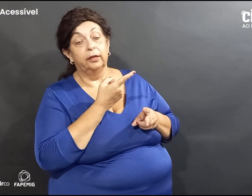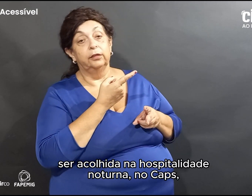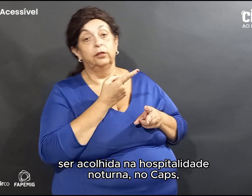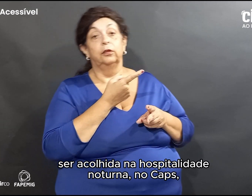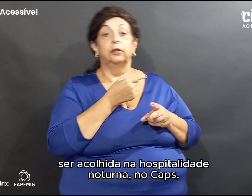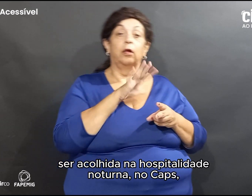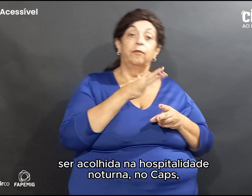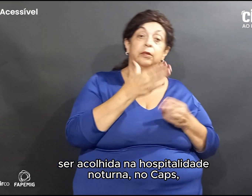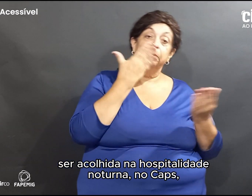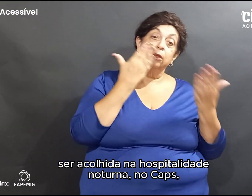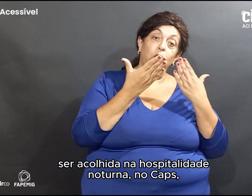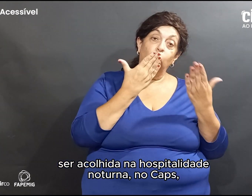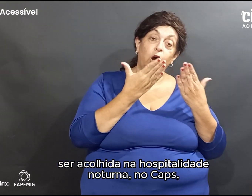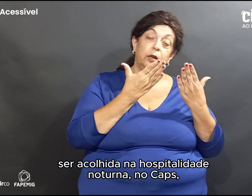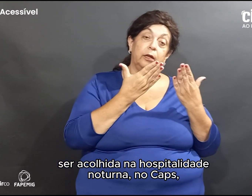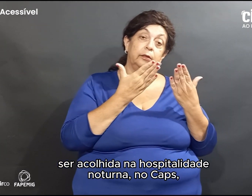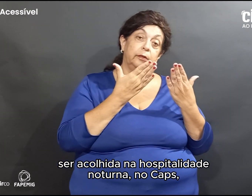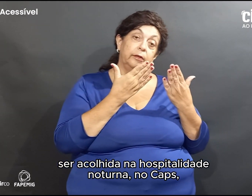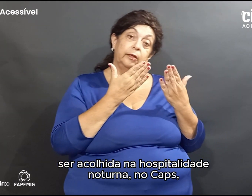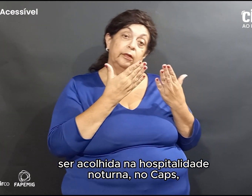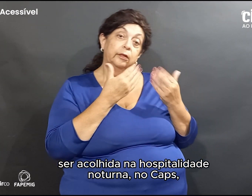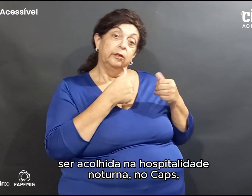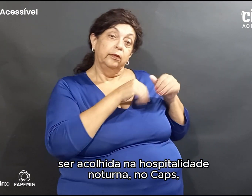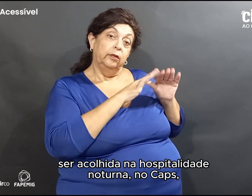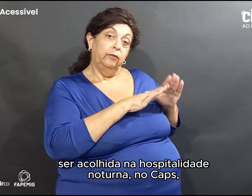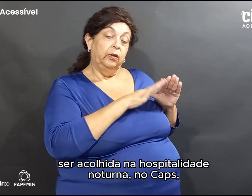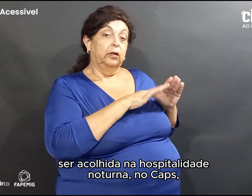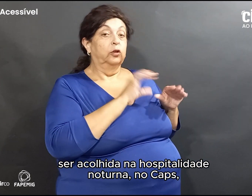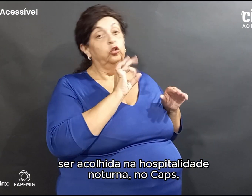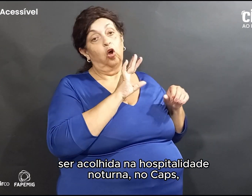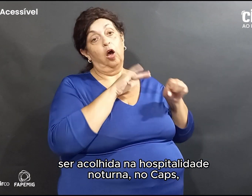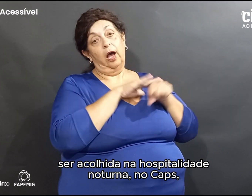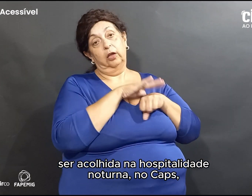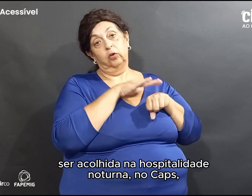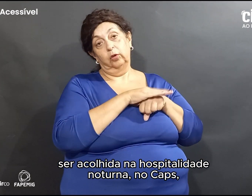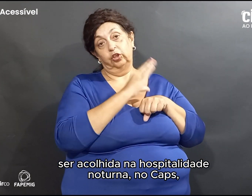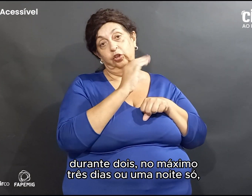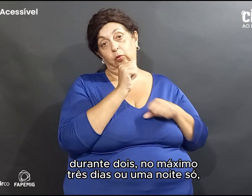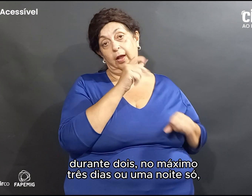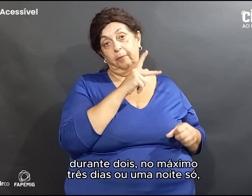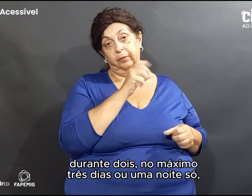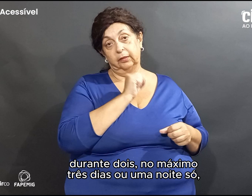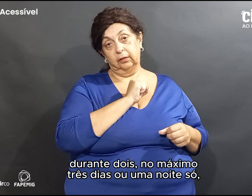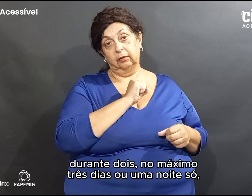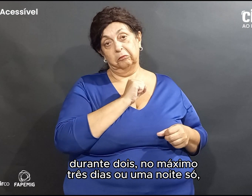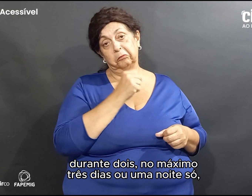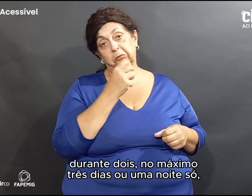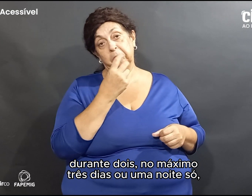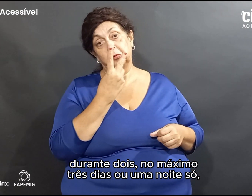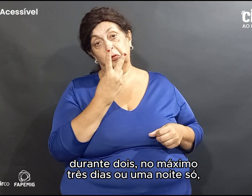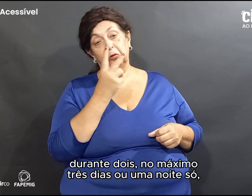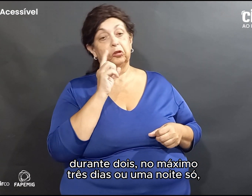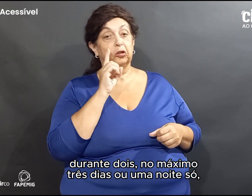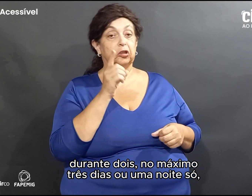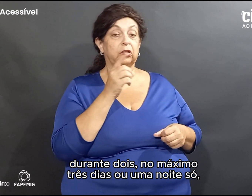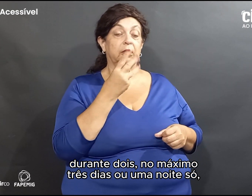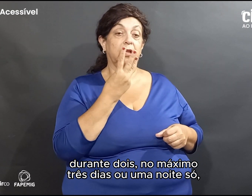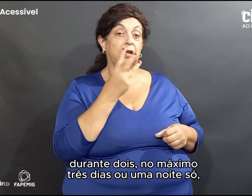ser acolhida, né, na hospitalidade noturna no CAPS, né, durante 2, no máximo 3 dias, ou uma noite